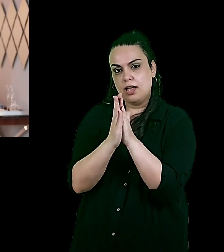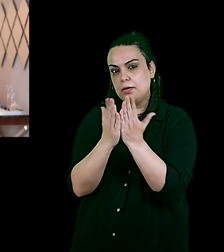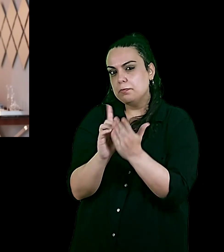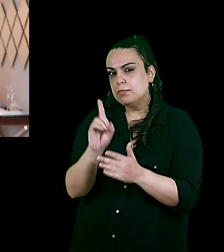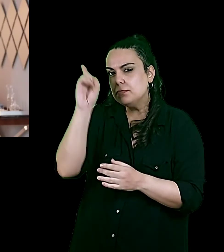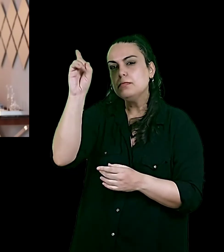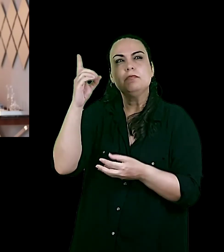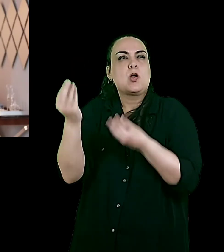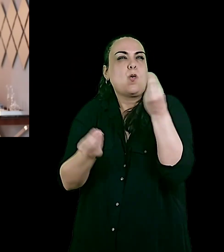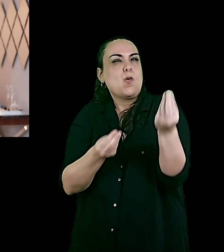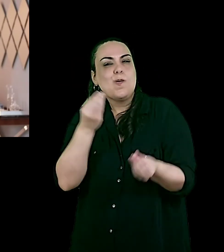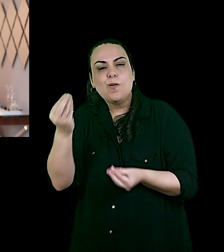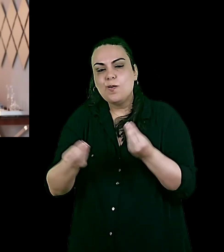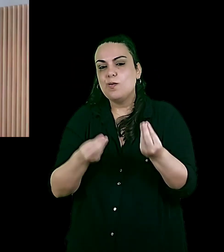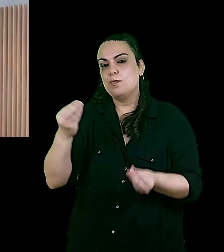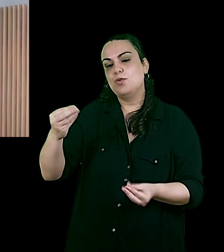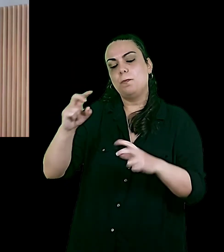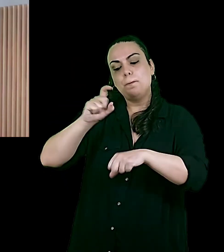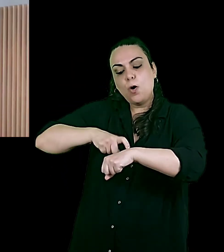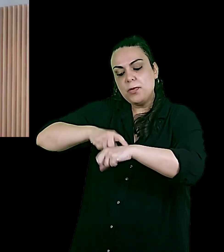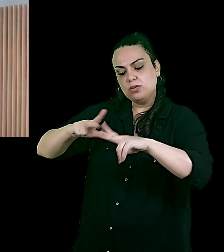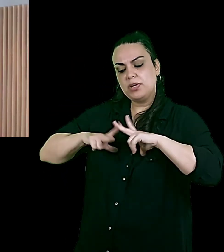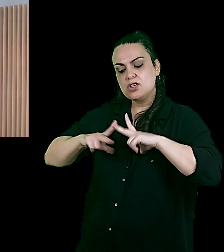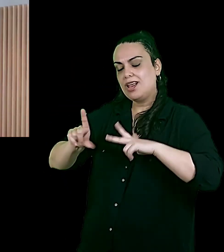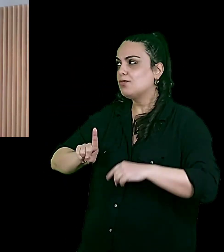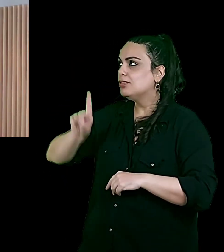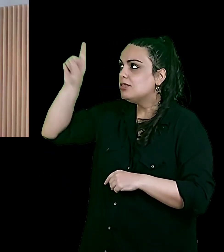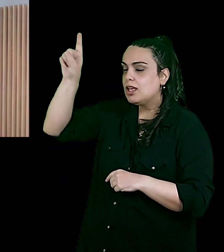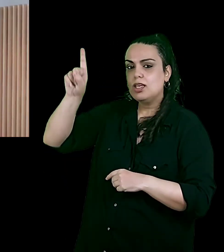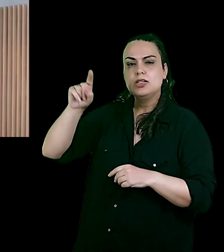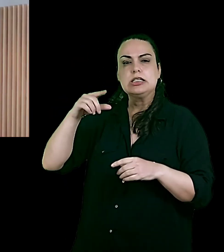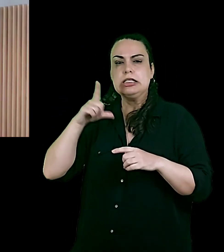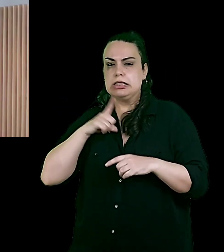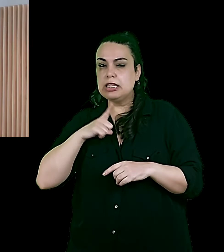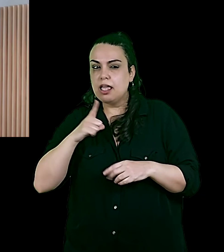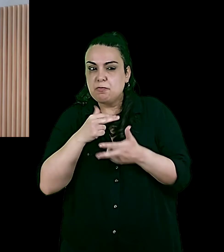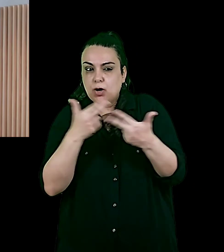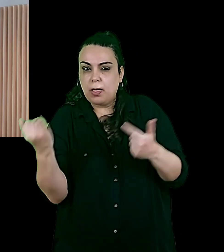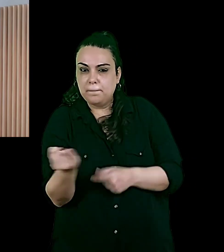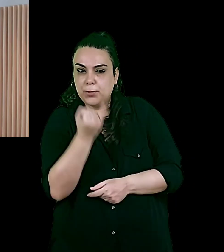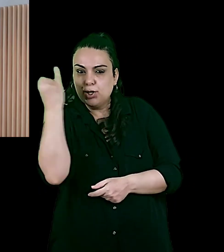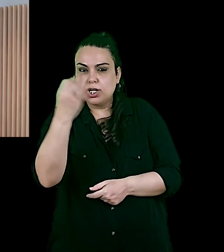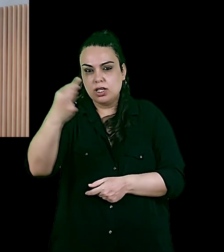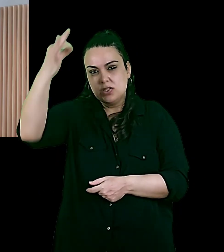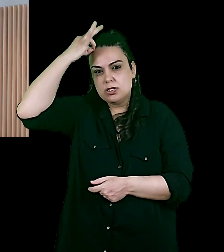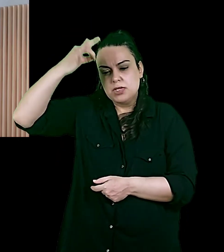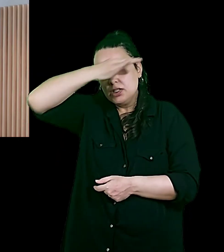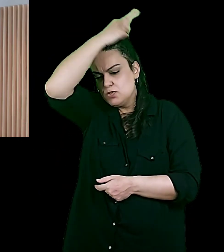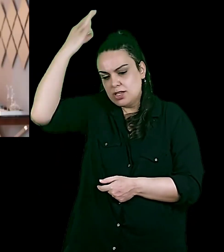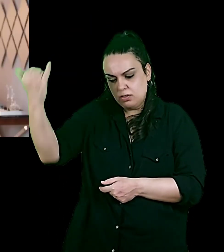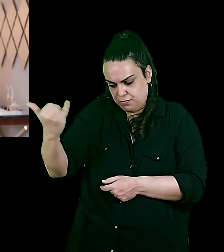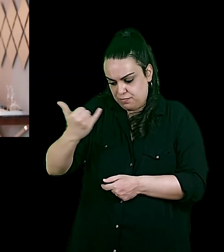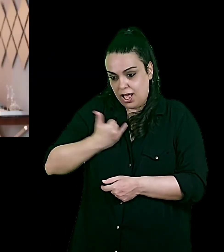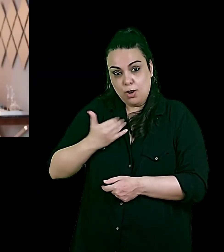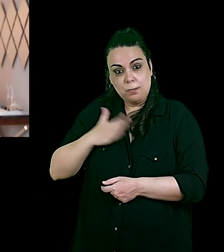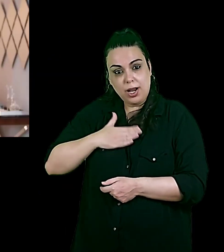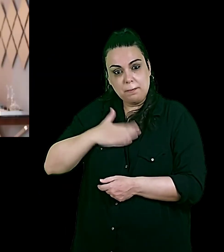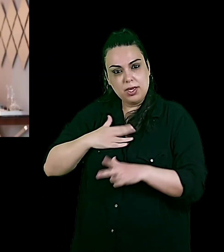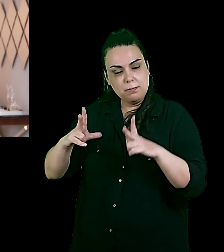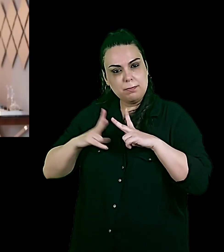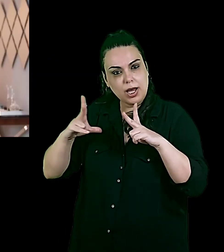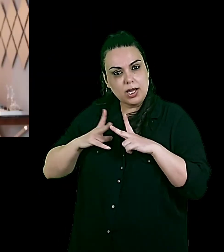meu caso, daquela manhã para mim? O que eu extraí ali de lição? Teve alguma purgência, alguma coisa importante que o Espírito Santo